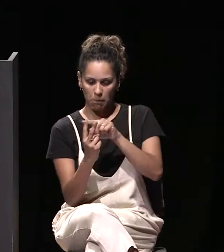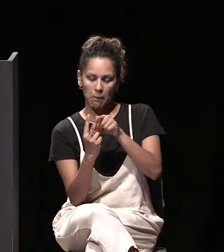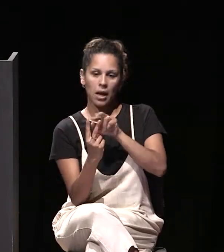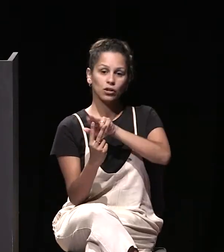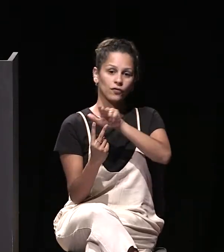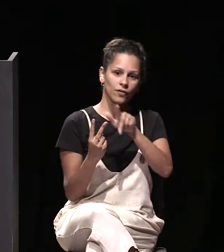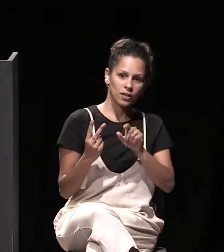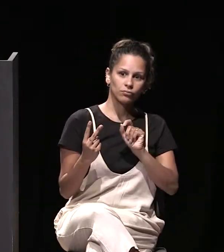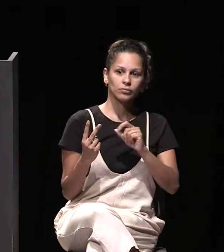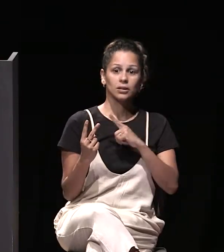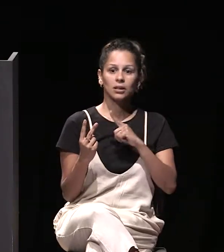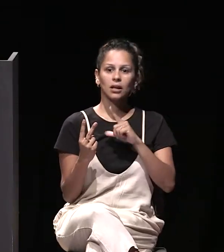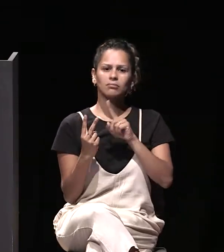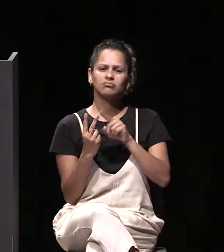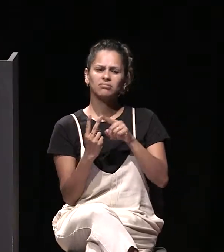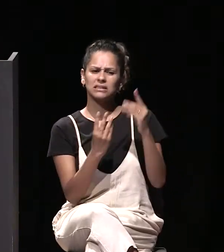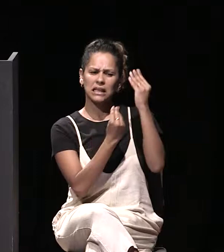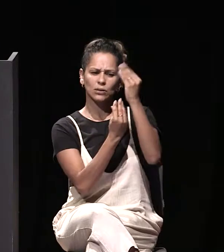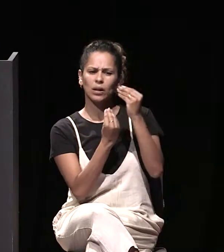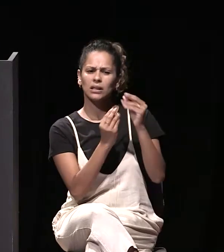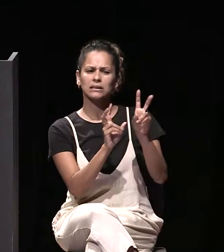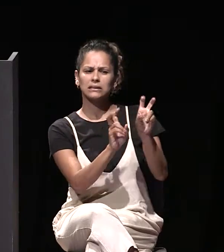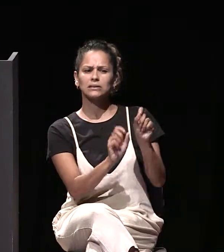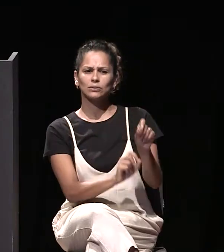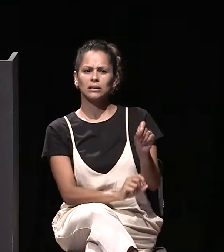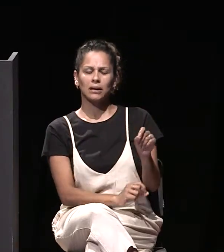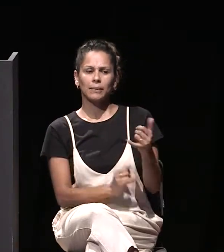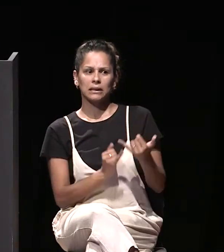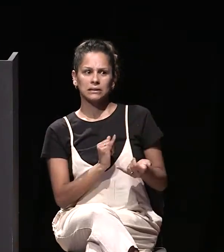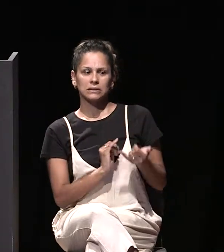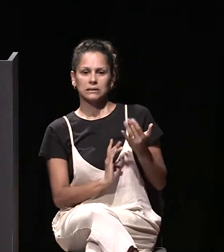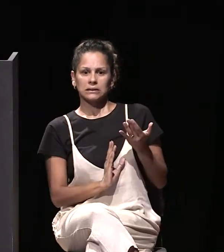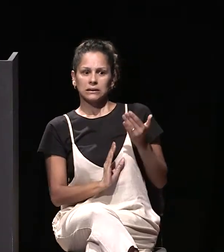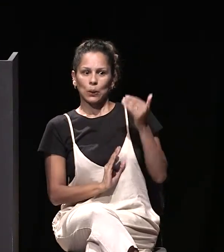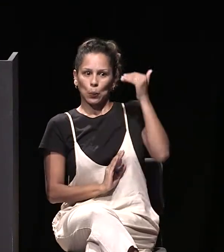conceito de sexualidade com muita culpa, com muita